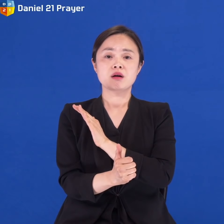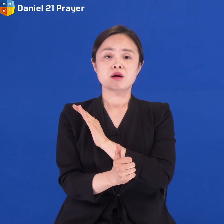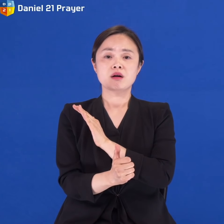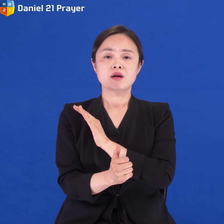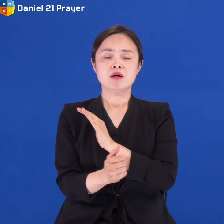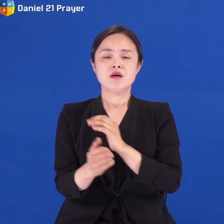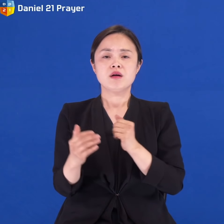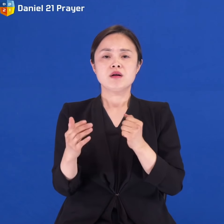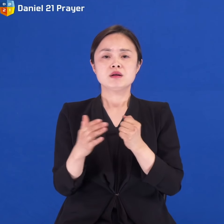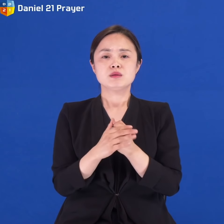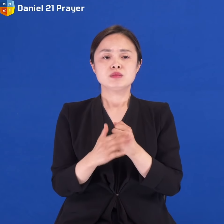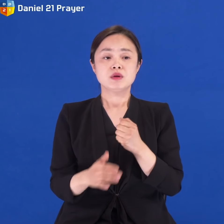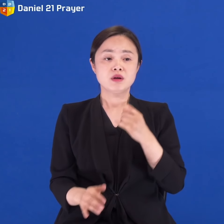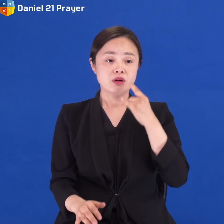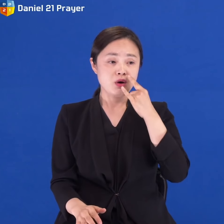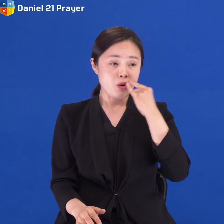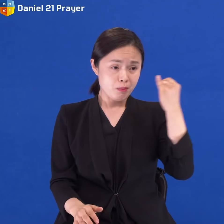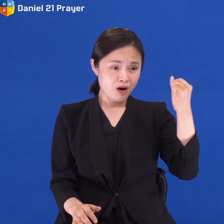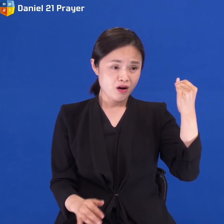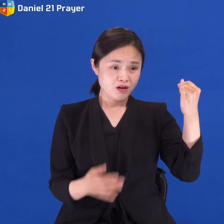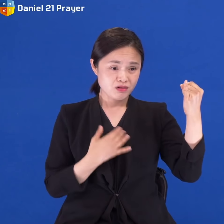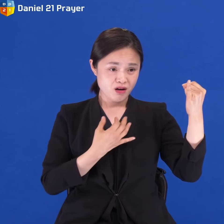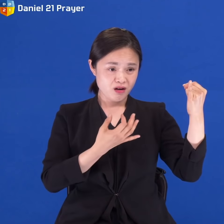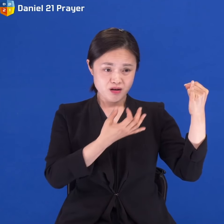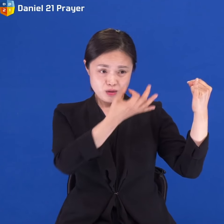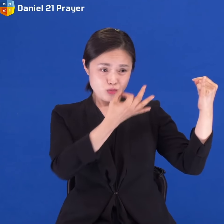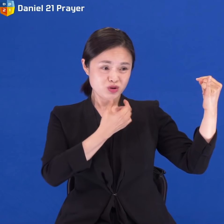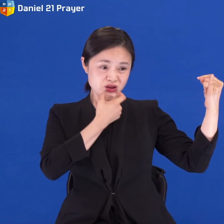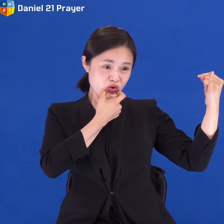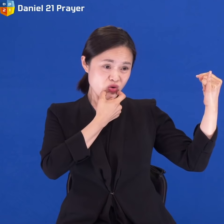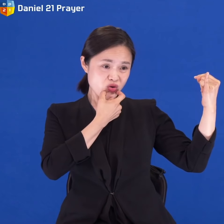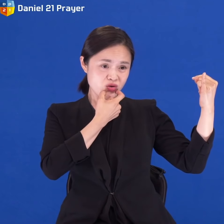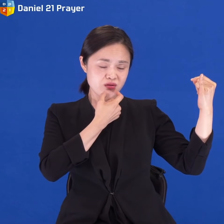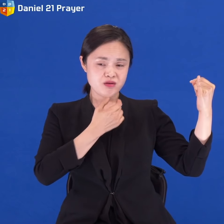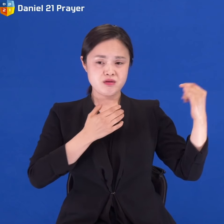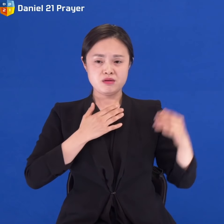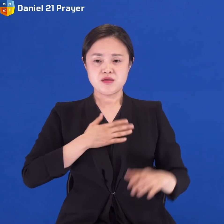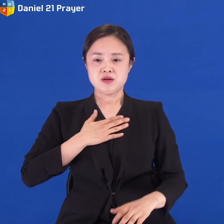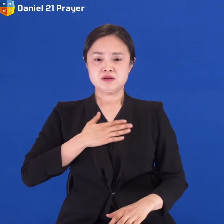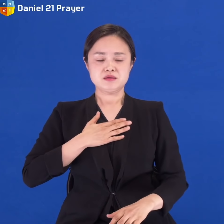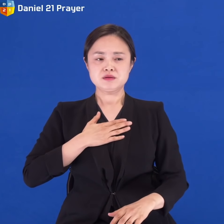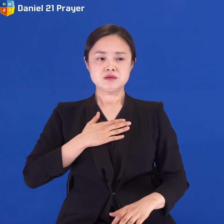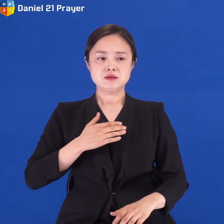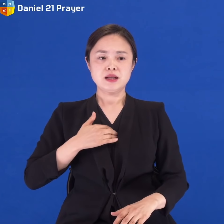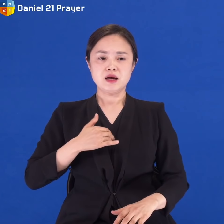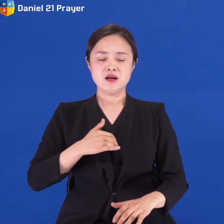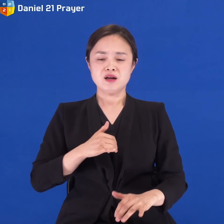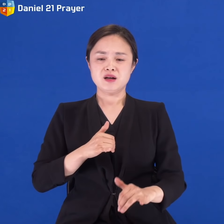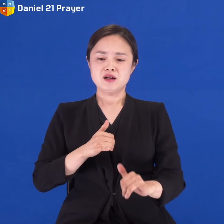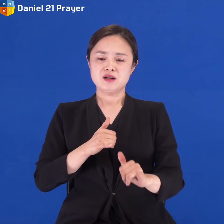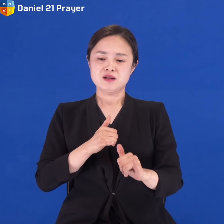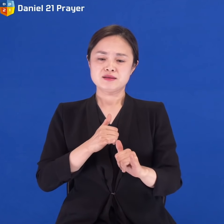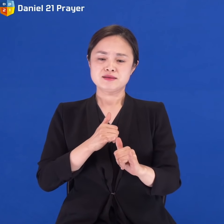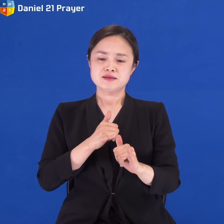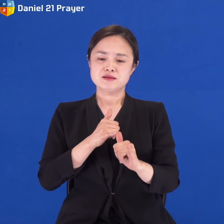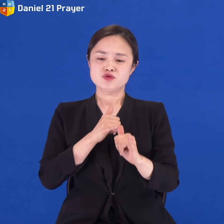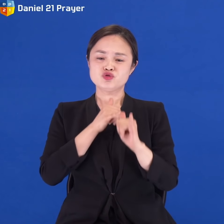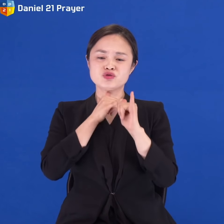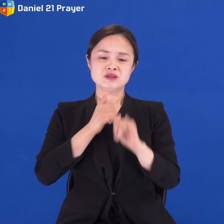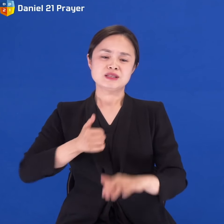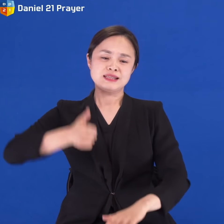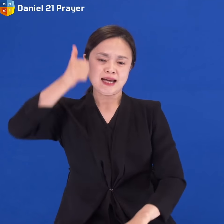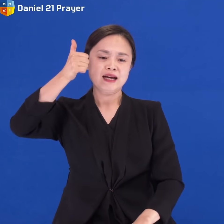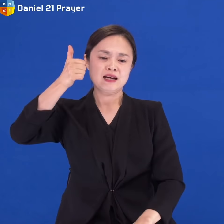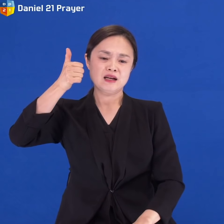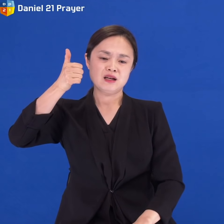대로 떠나줘야겠다라고 마음을 먹고 죽음을 생각했는데 죽음 준비를 나름 철저히 하고